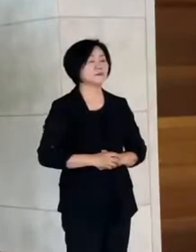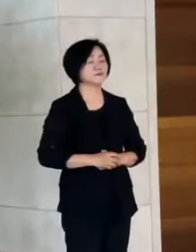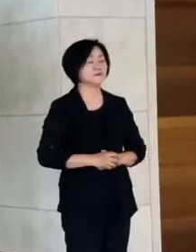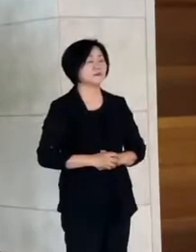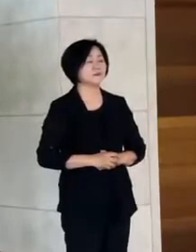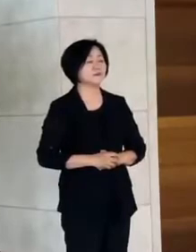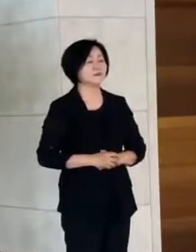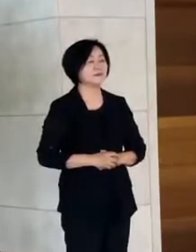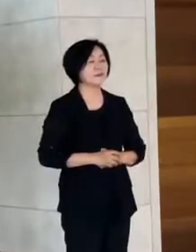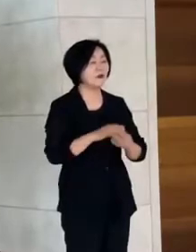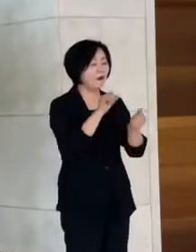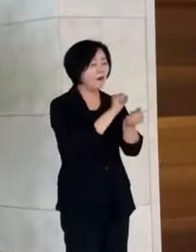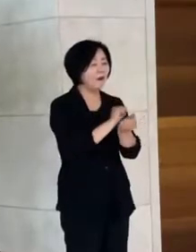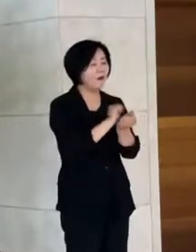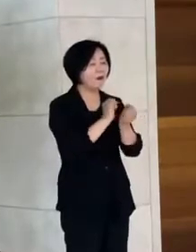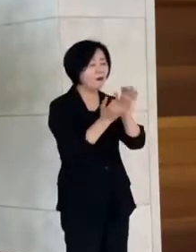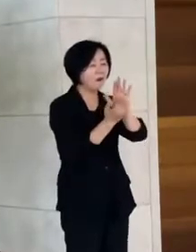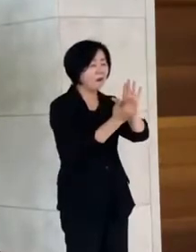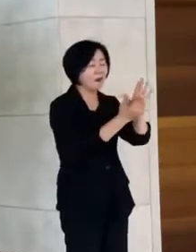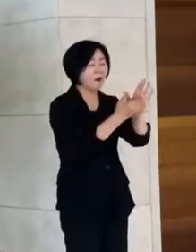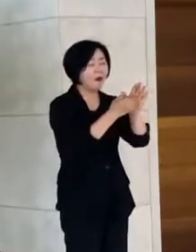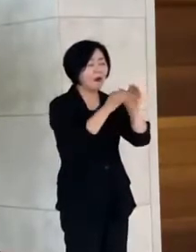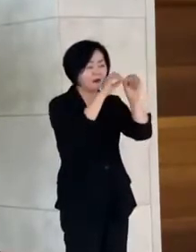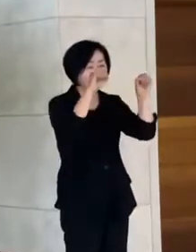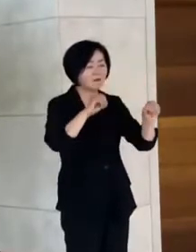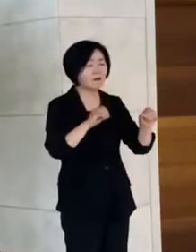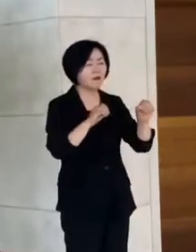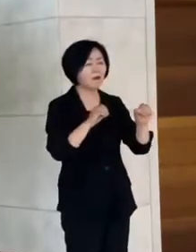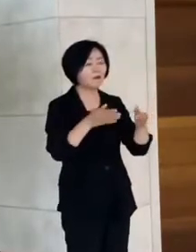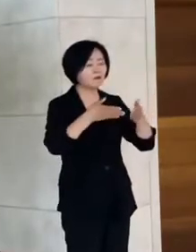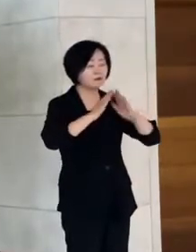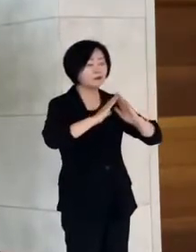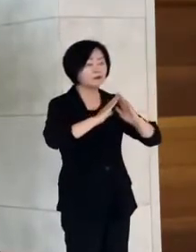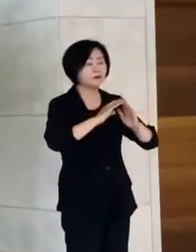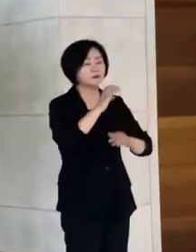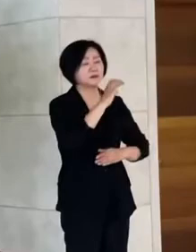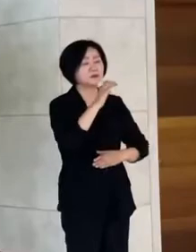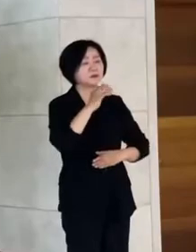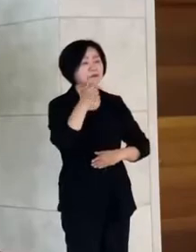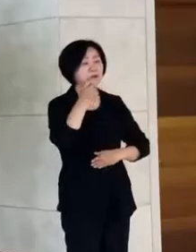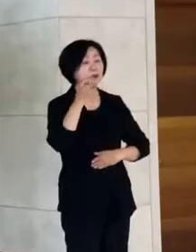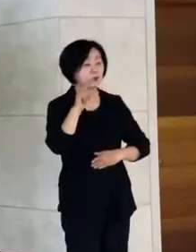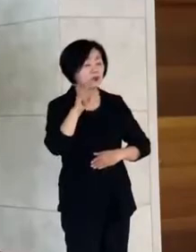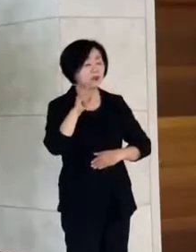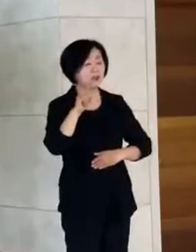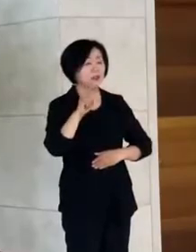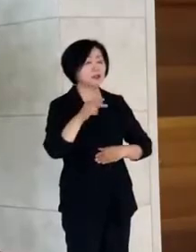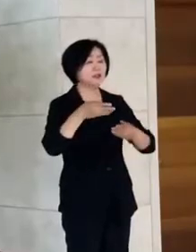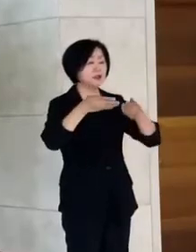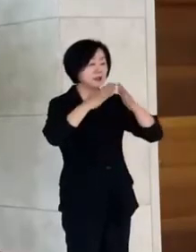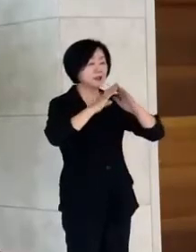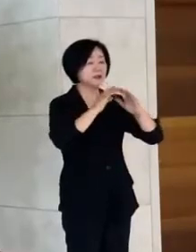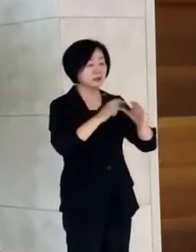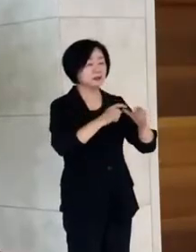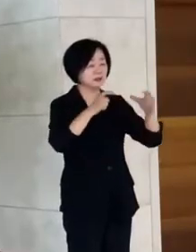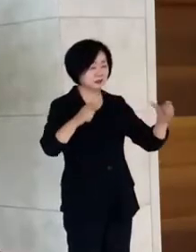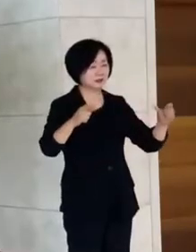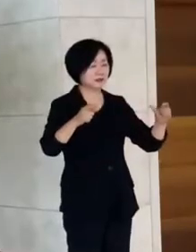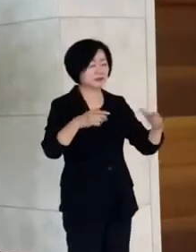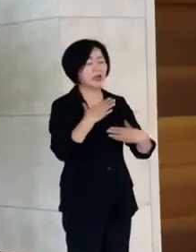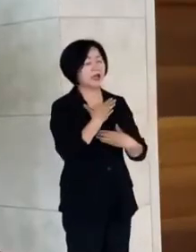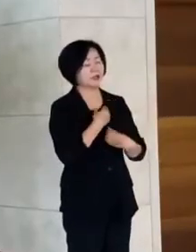또한 감염병 예방 시스템 구축, 국민 안전 CCTV 설치 확대 등 안전한